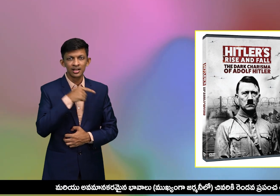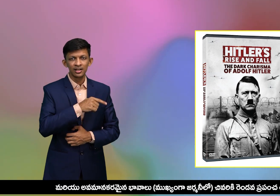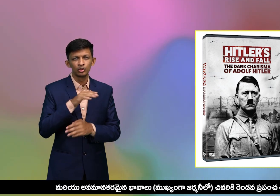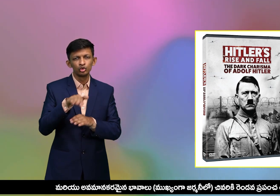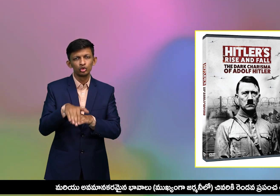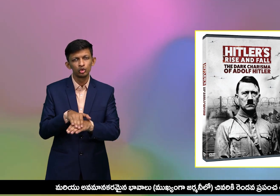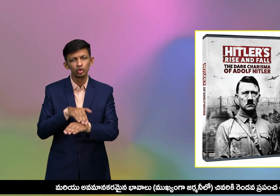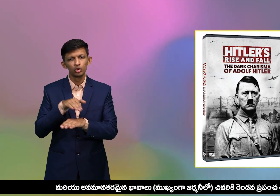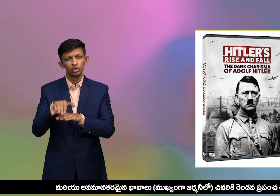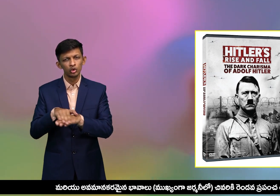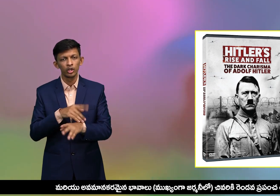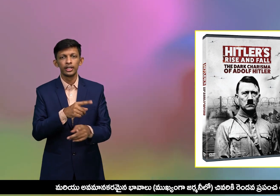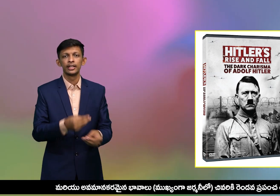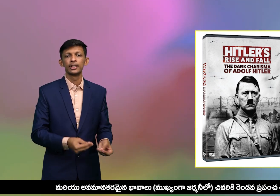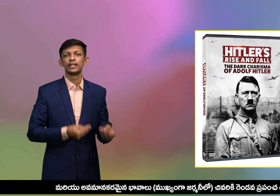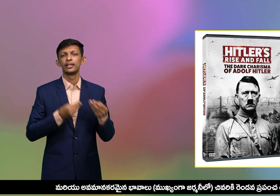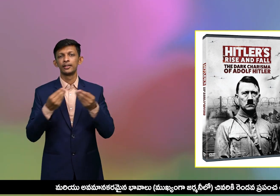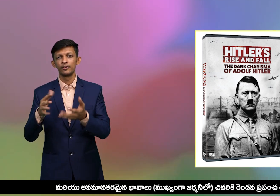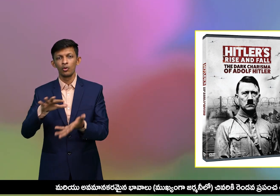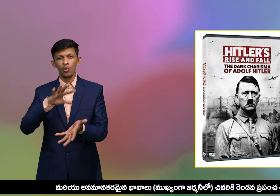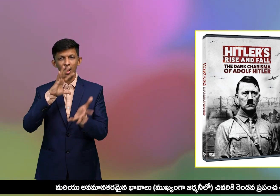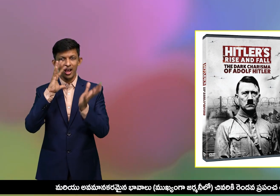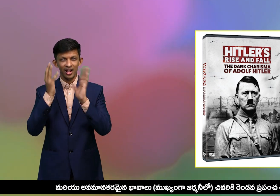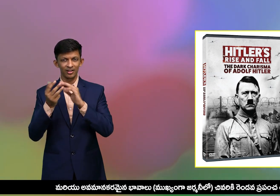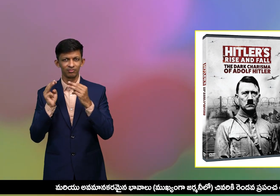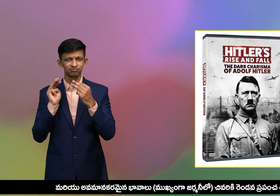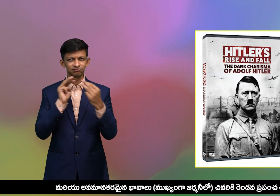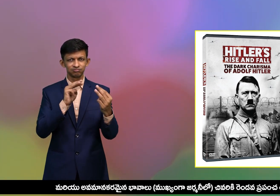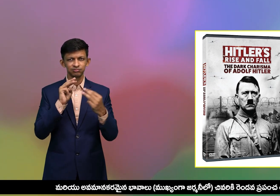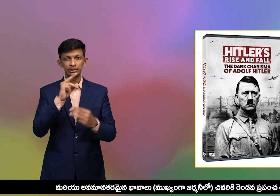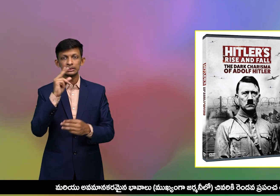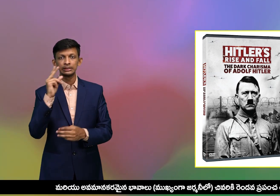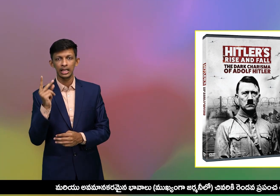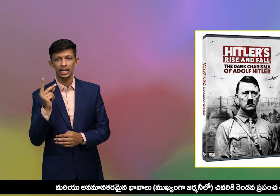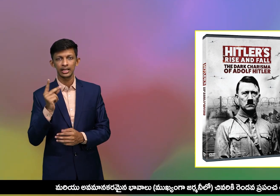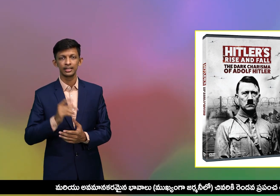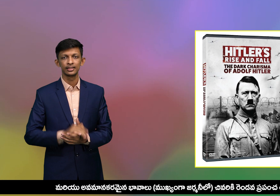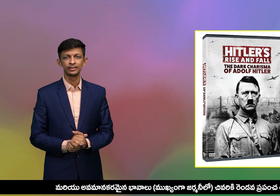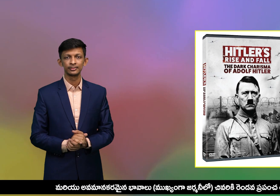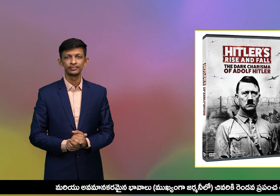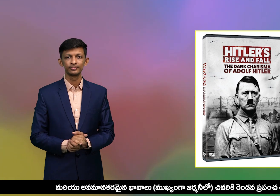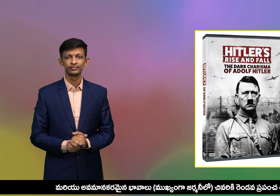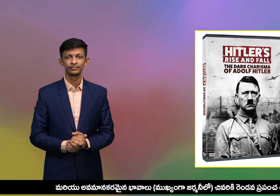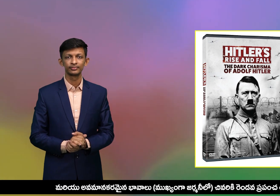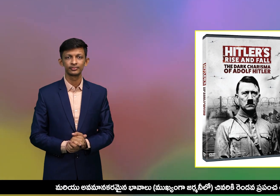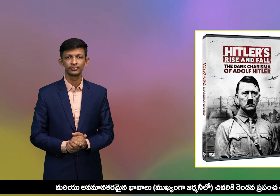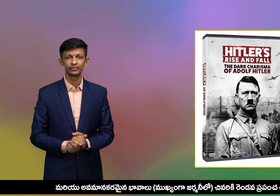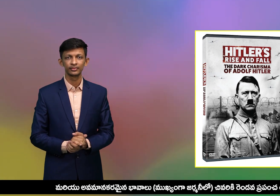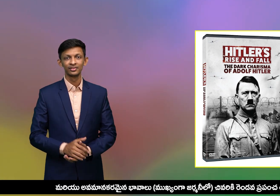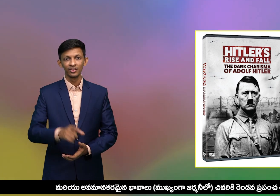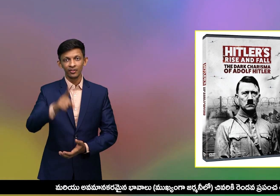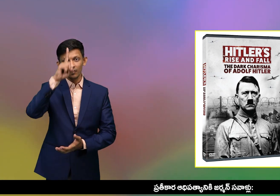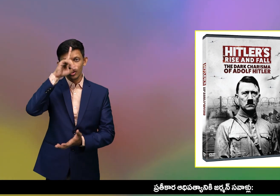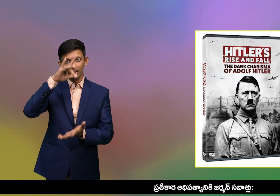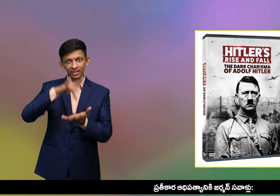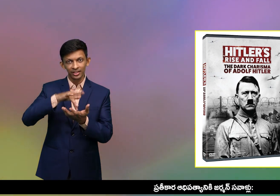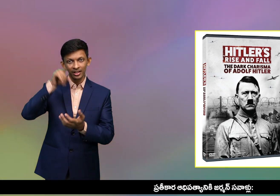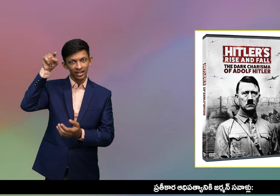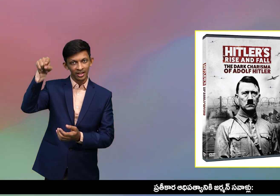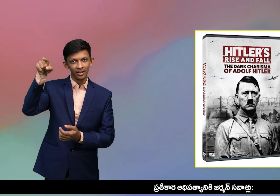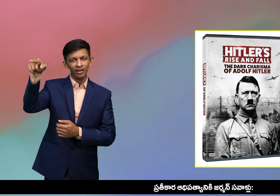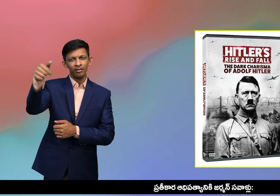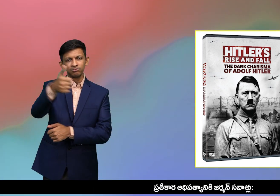ముఖ్యంగా జర్మనీలో చివరికి రెండవ ప్రపంచ యుద్ధానికి దోహదపడ్డాయి.